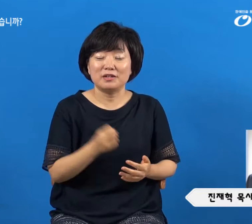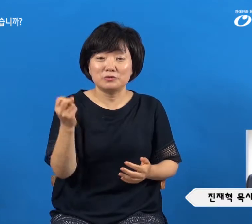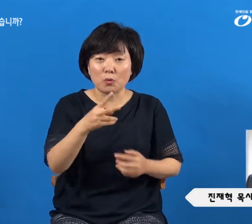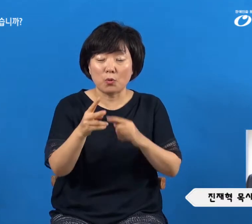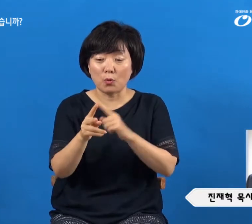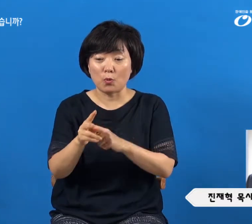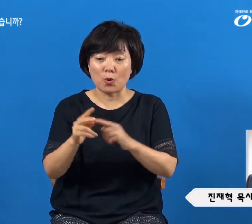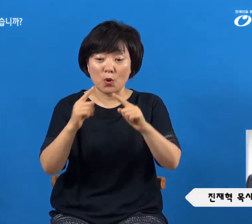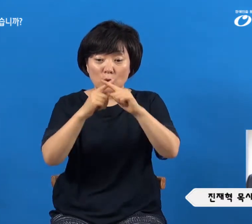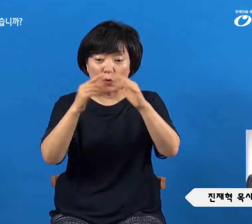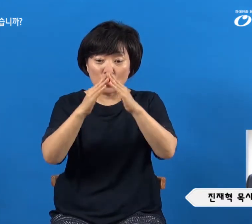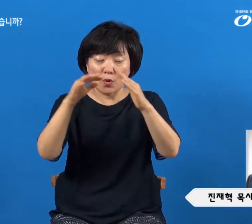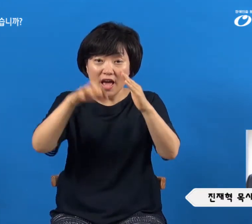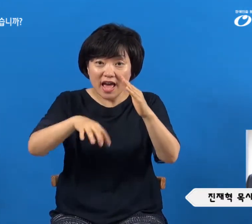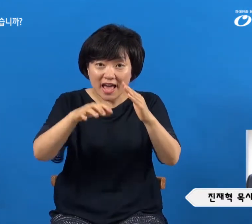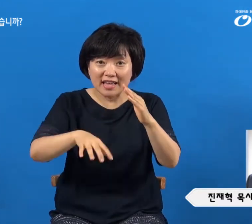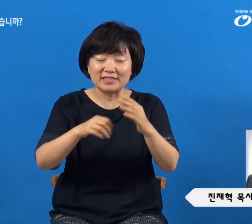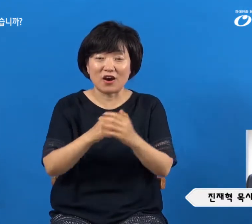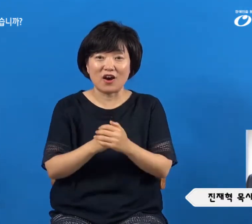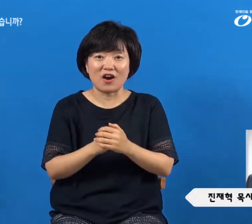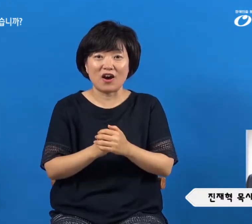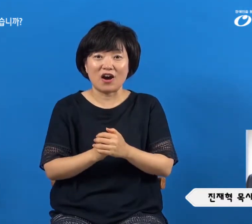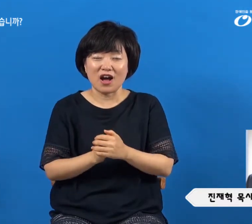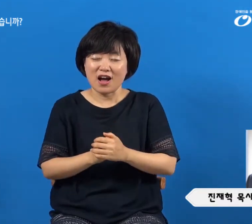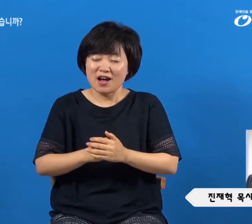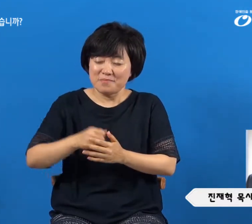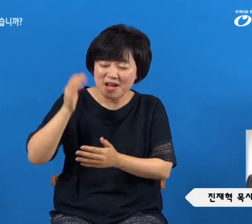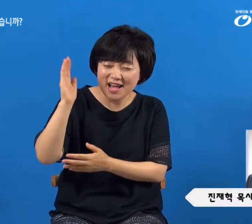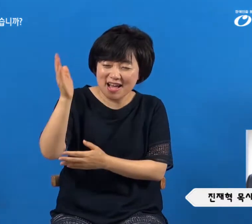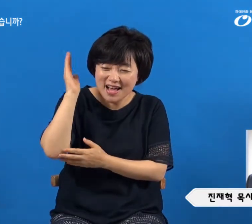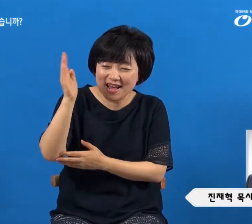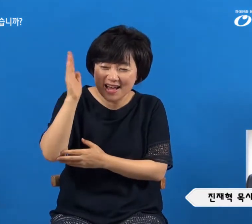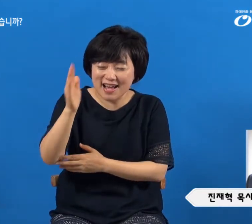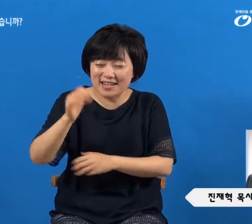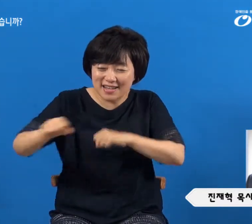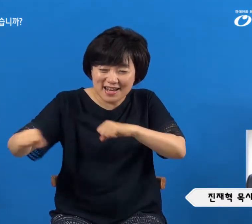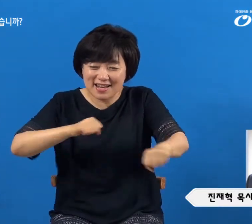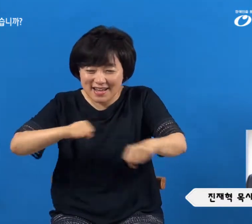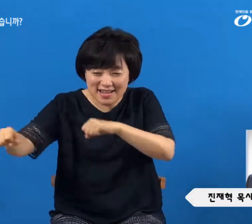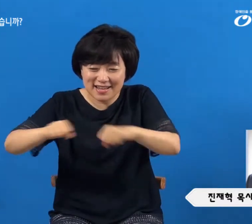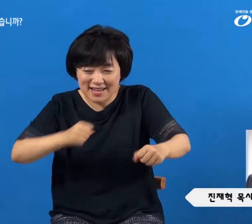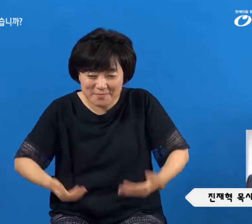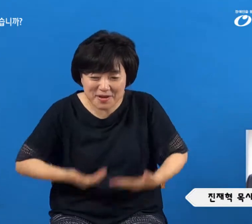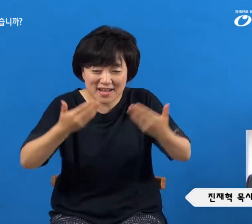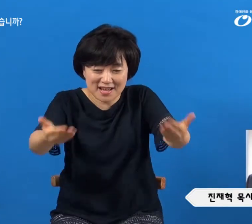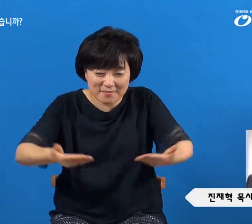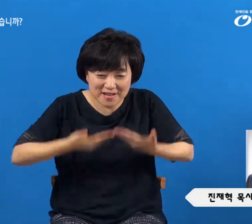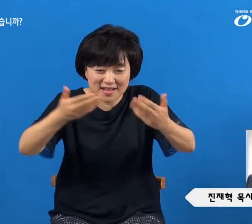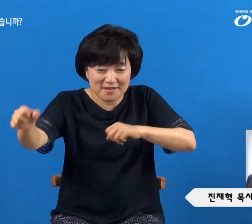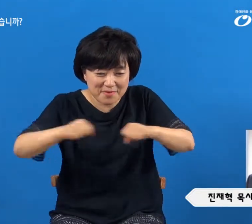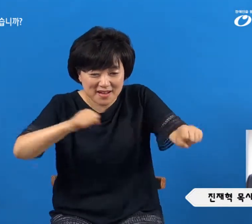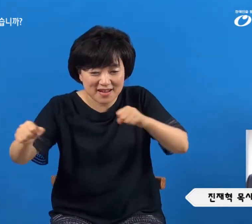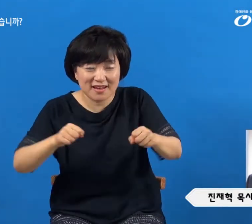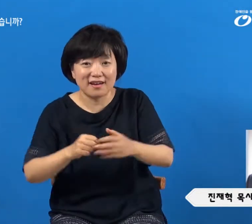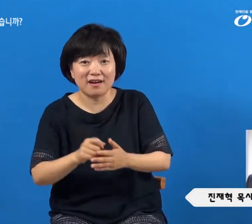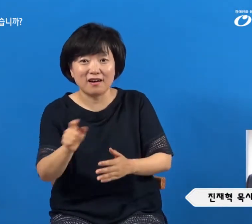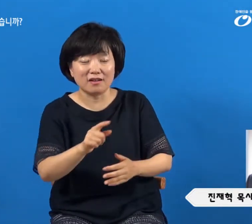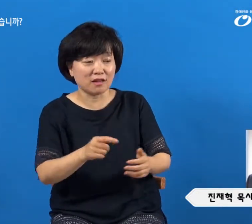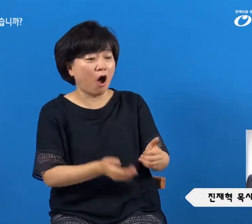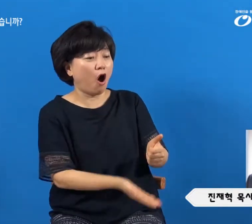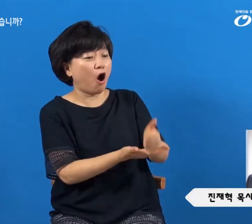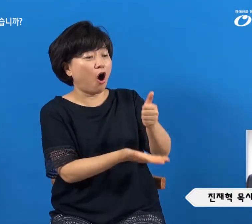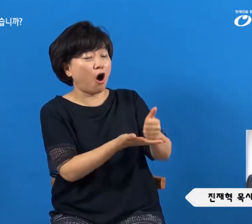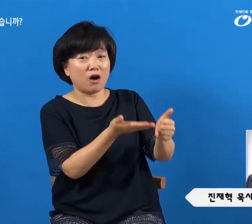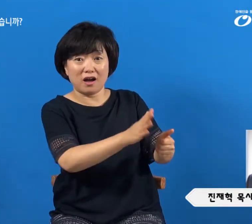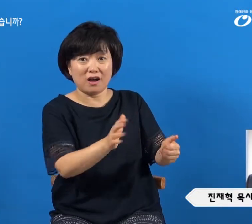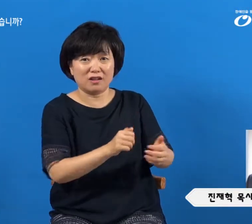봉사합니다. 아이고 튄다 튀어. 되게 튀려고 그러네. 뭐 장로 될라 그러나 왜 이렇게 잘 보이려고